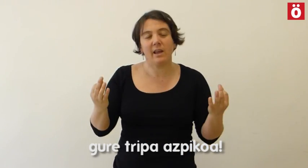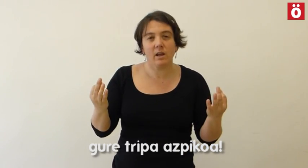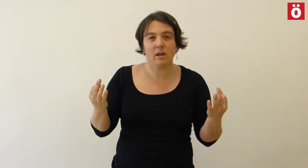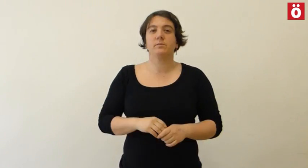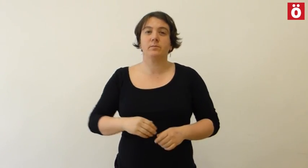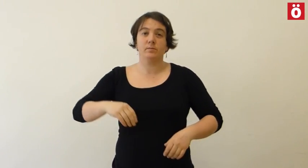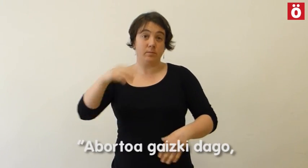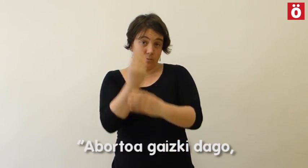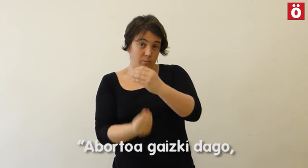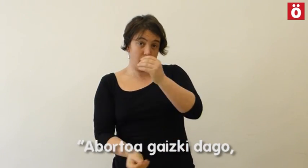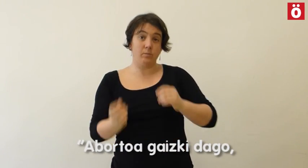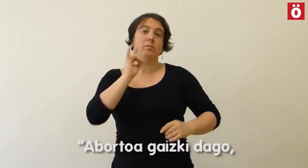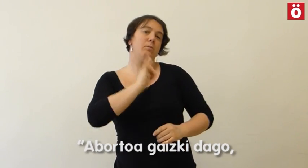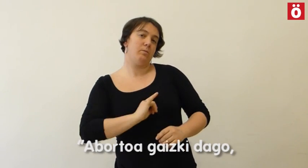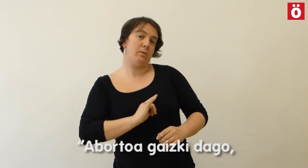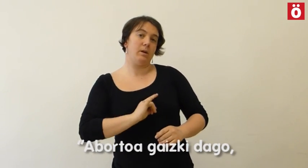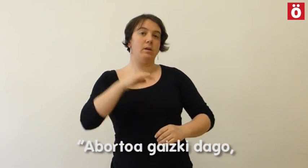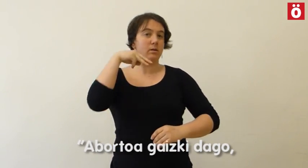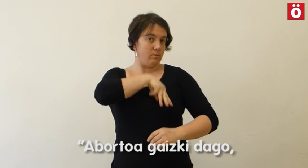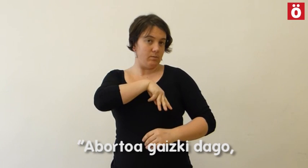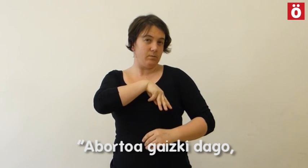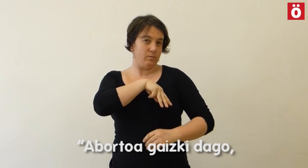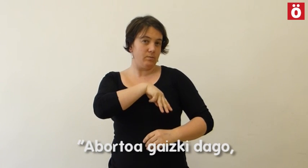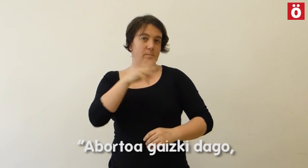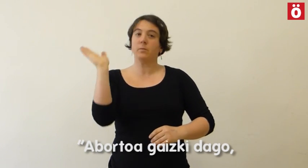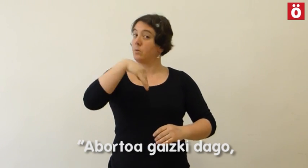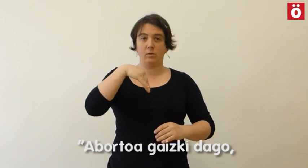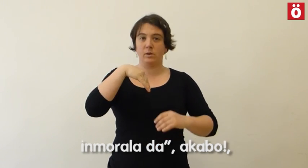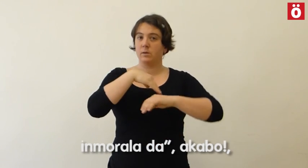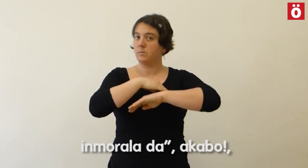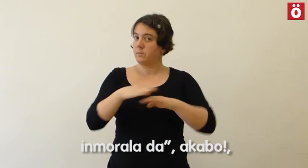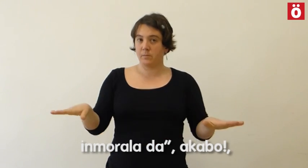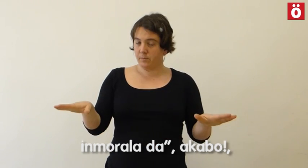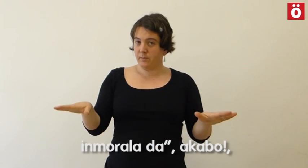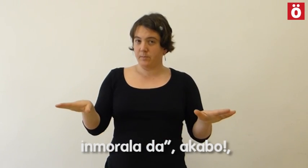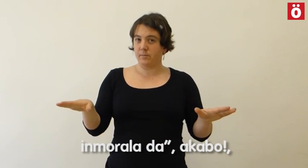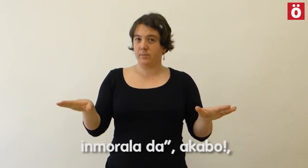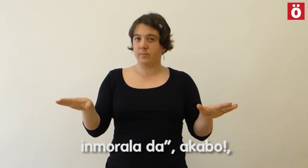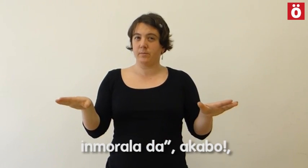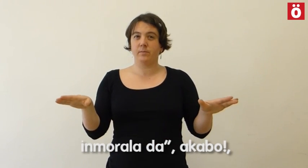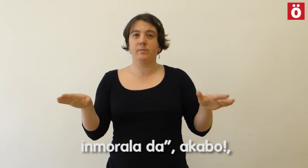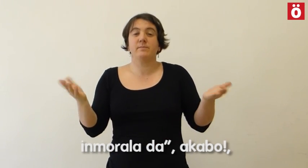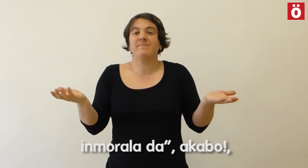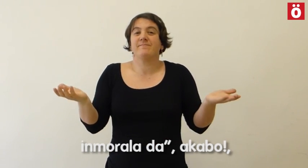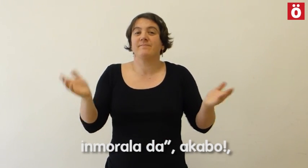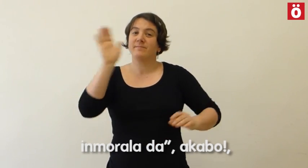Abortoa gaizidago, inmoralada akabo